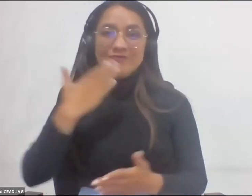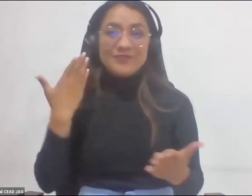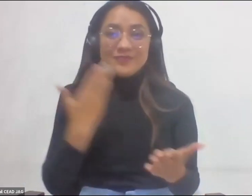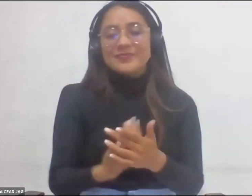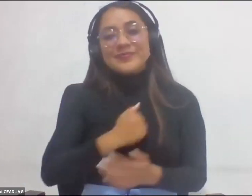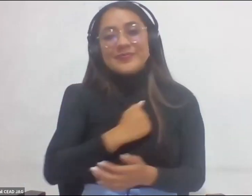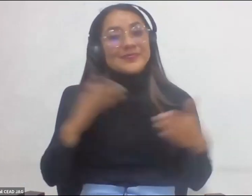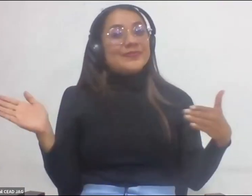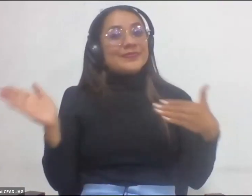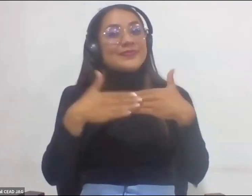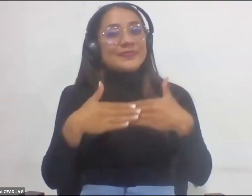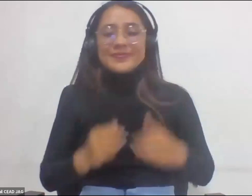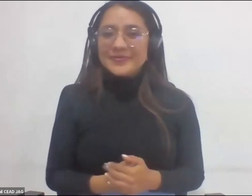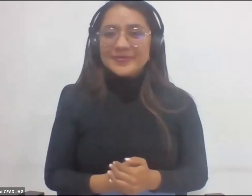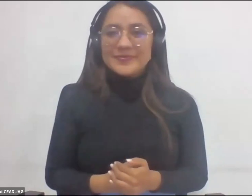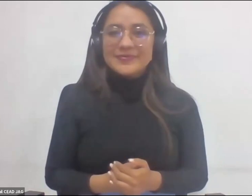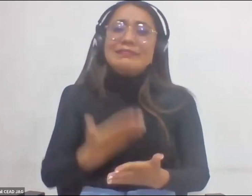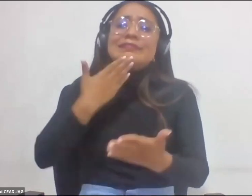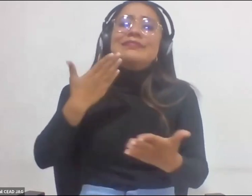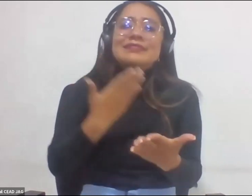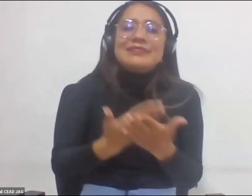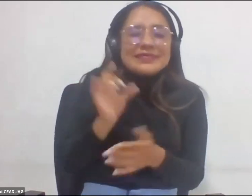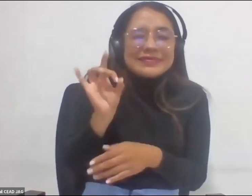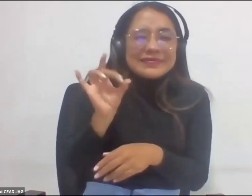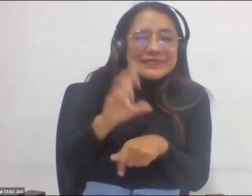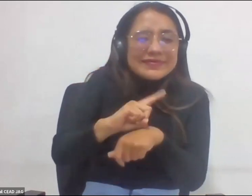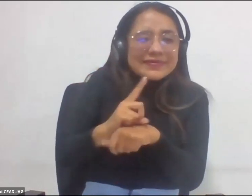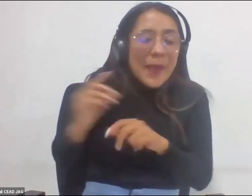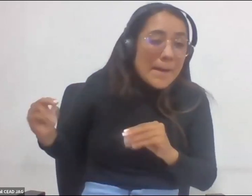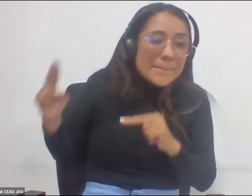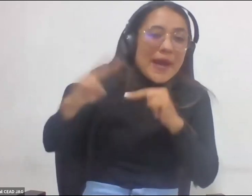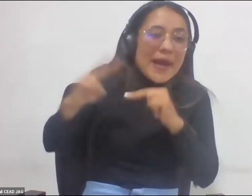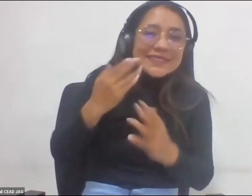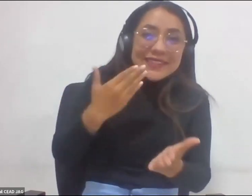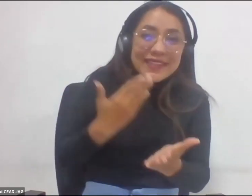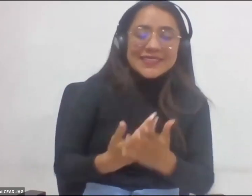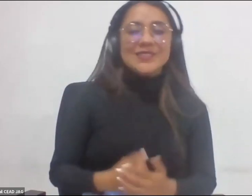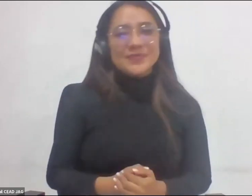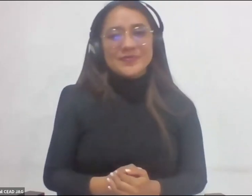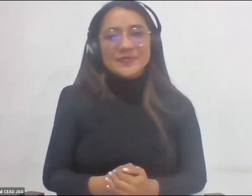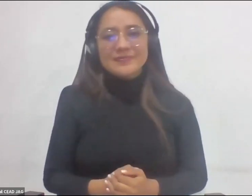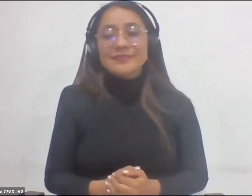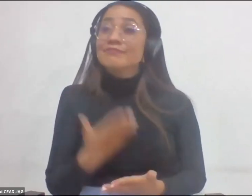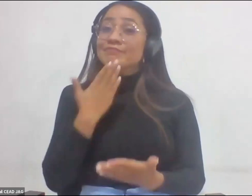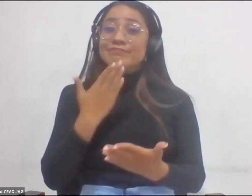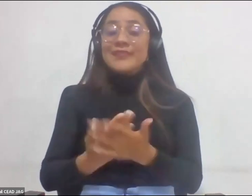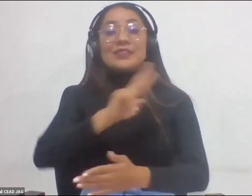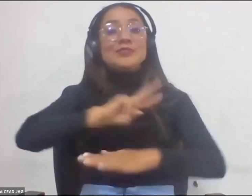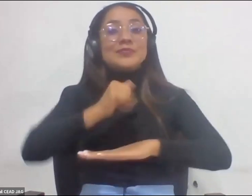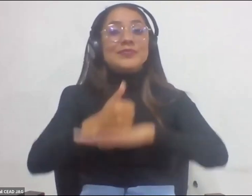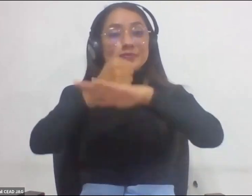no sin antes agradecer al máster por regalarnos 15 minuticos más muy bien Muchísimas gracias vicerrector a todos